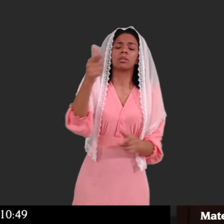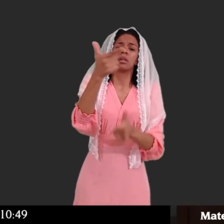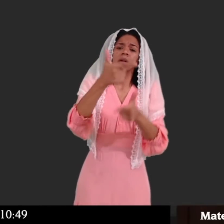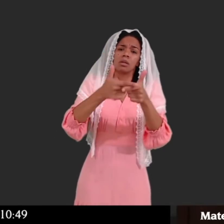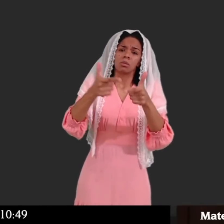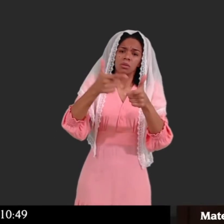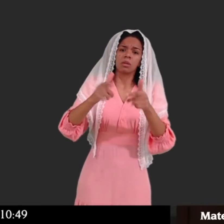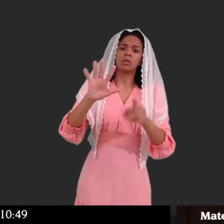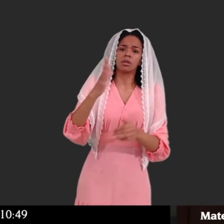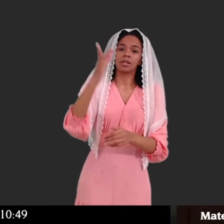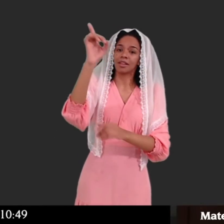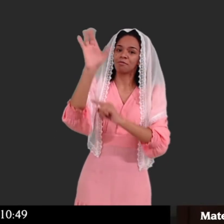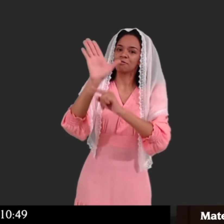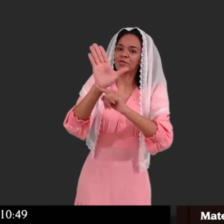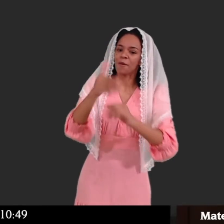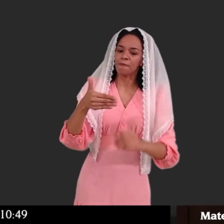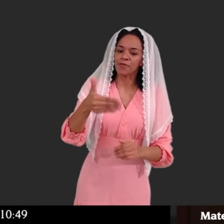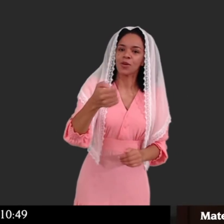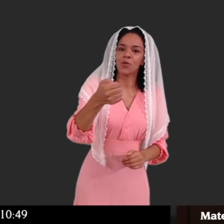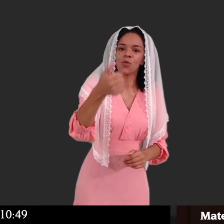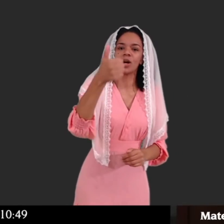chegando aí. Pode esperar.